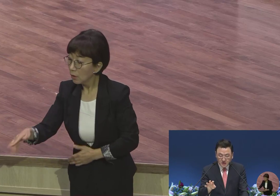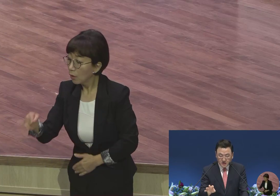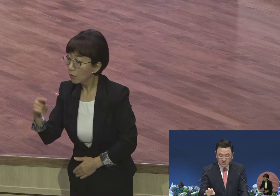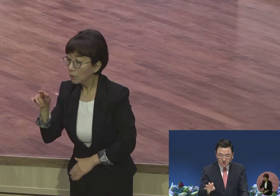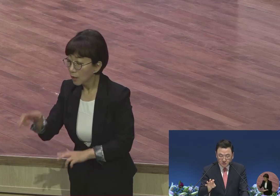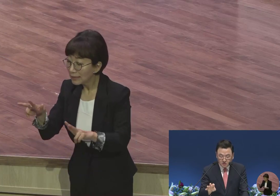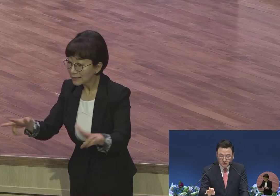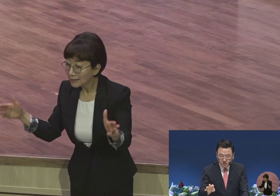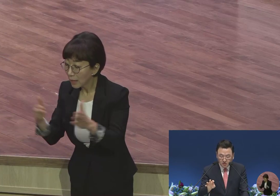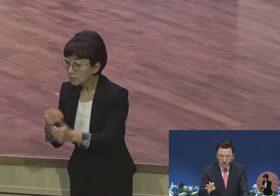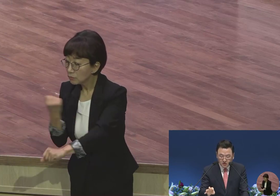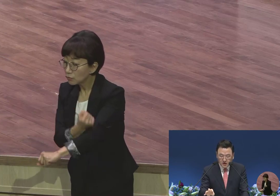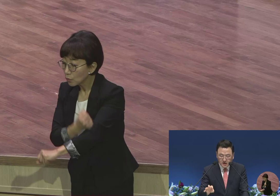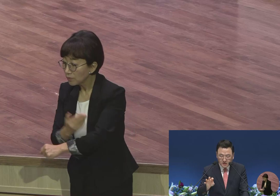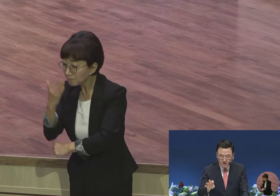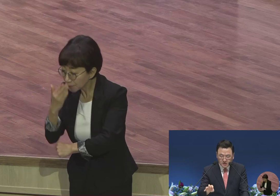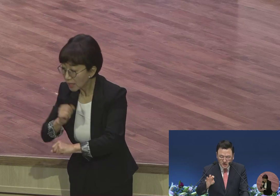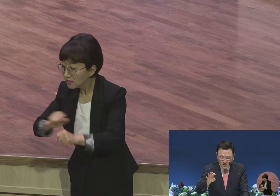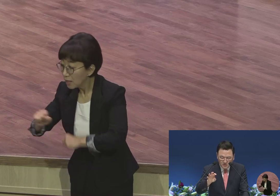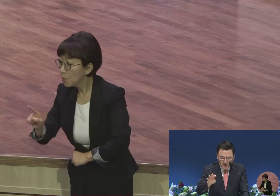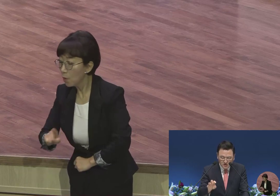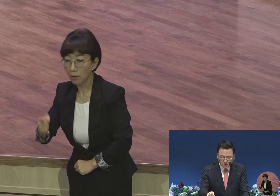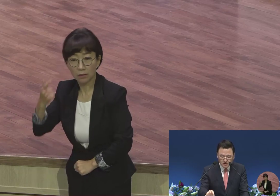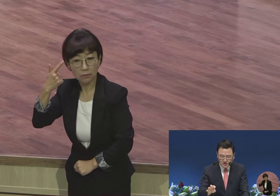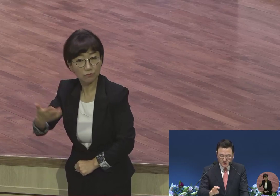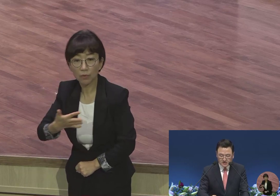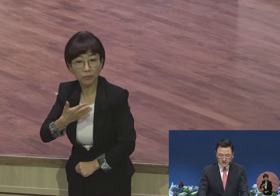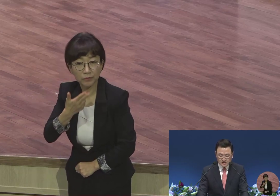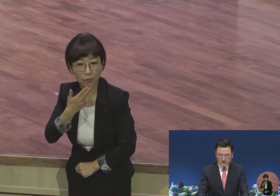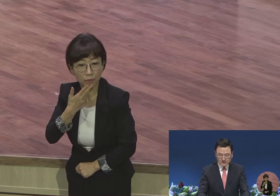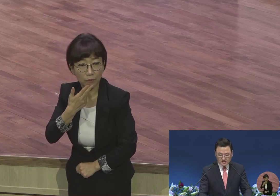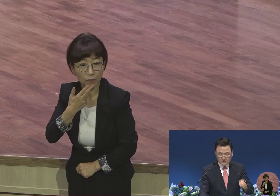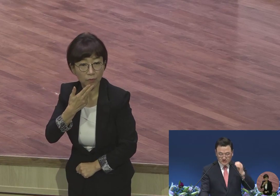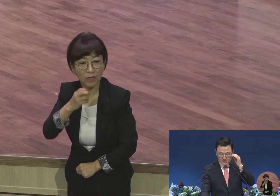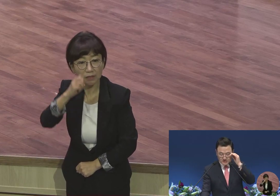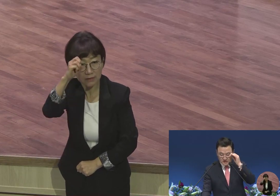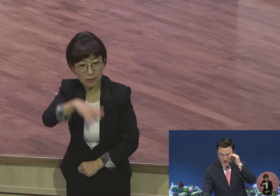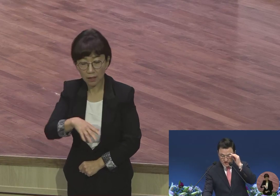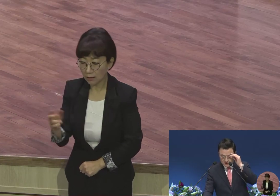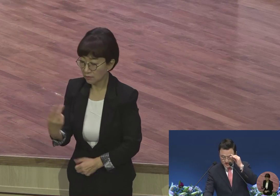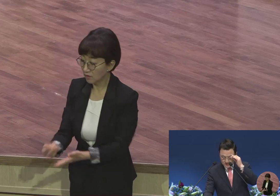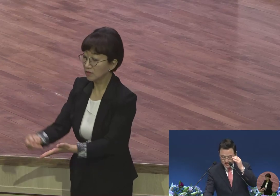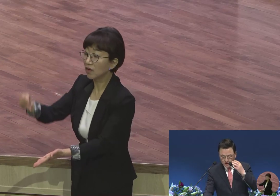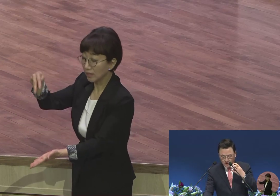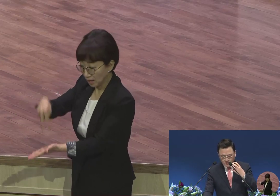내 자리를 들고 걸어가라. 이건 일방적 사랑.